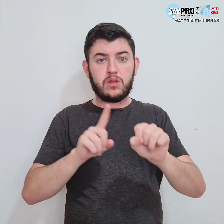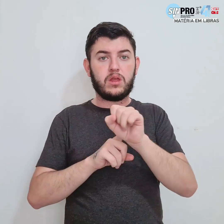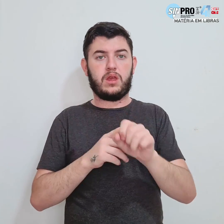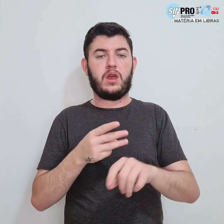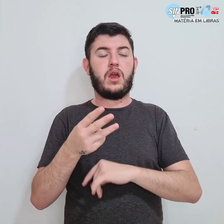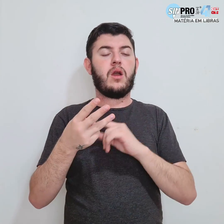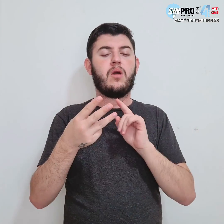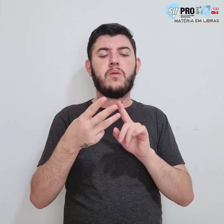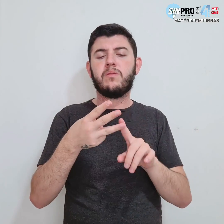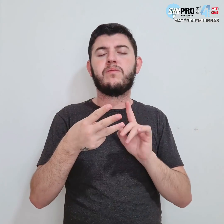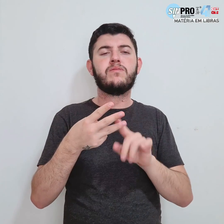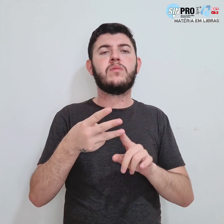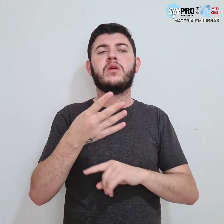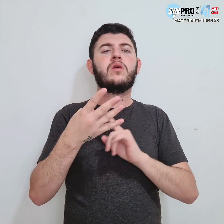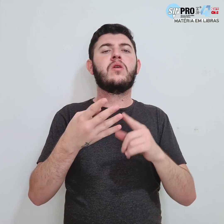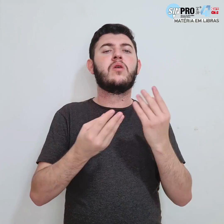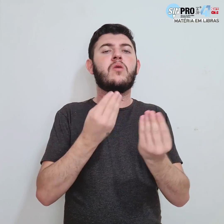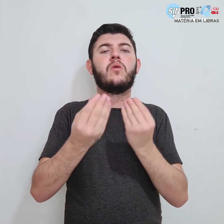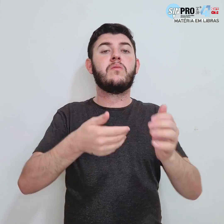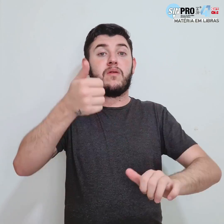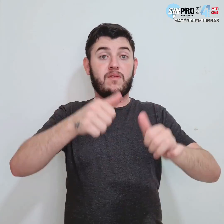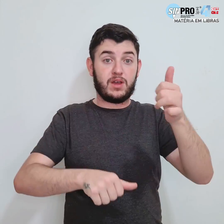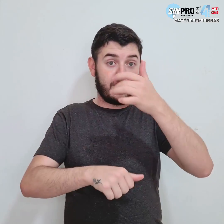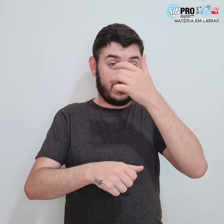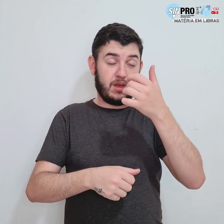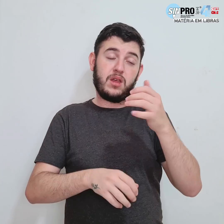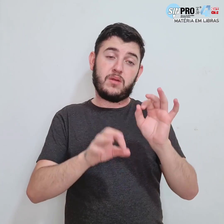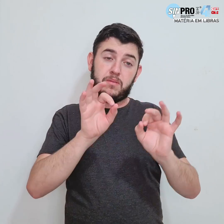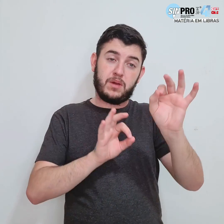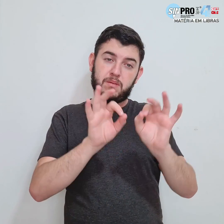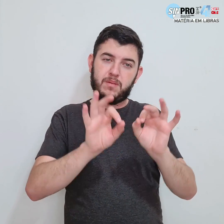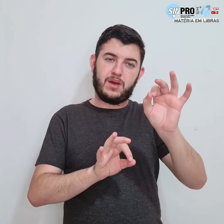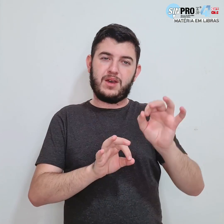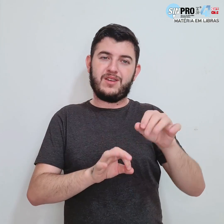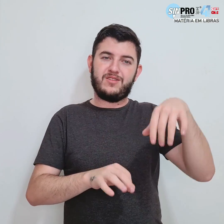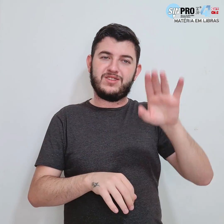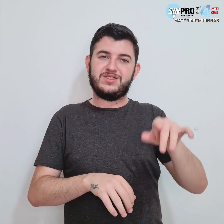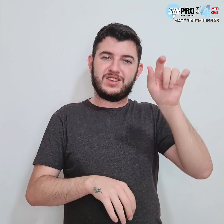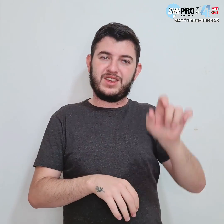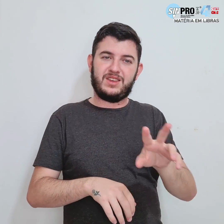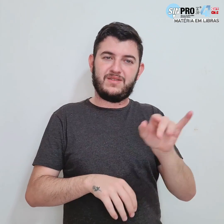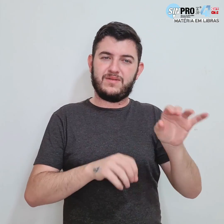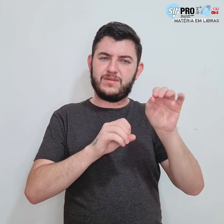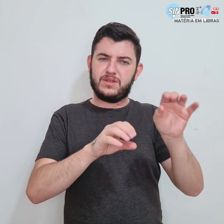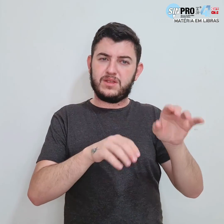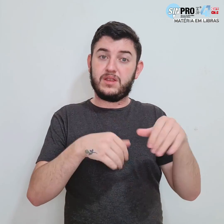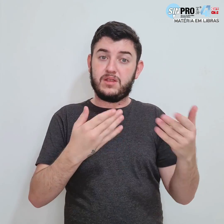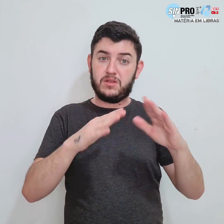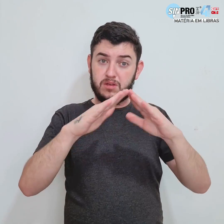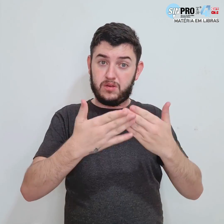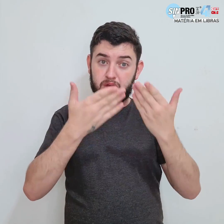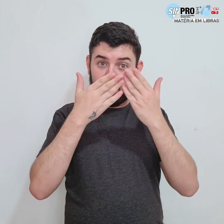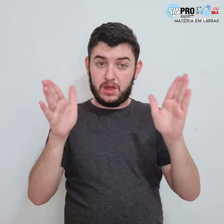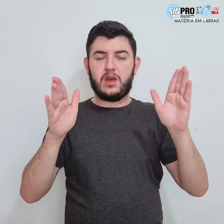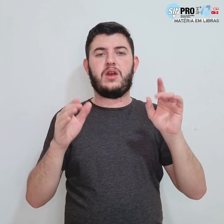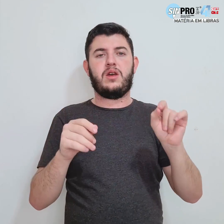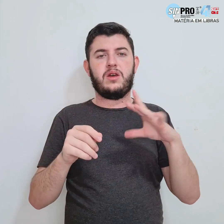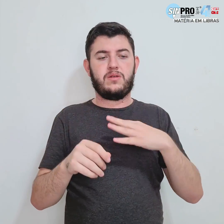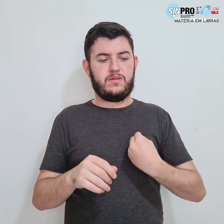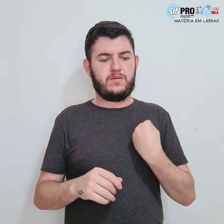Como será avaliado o preparo de quem ensina? A escola abre a porta para novas trajetórias de vida. Será que não mataremos o sonho